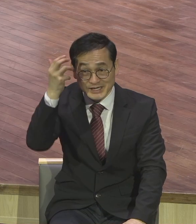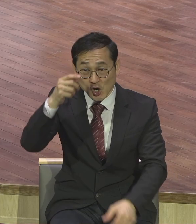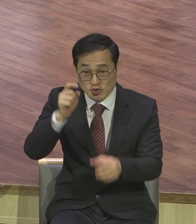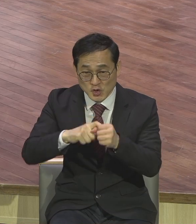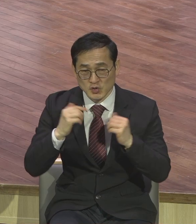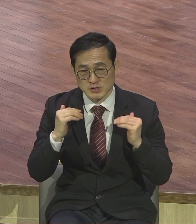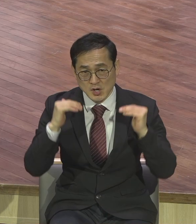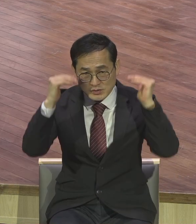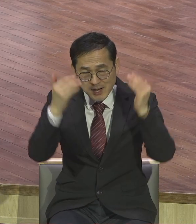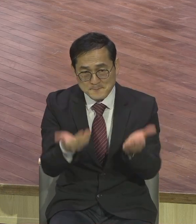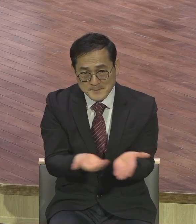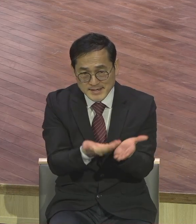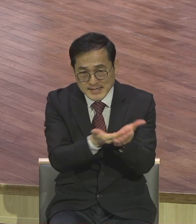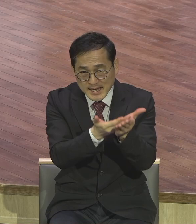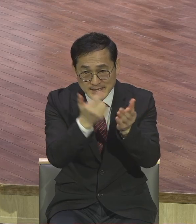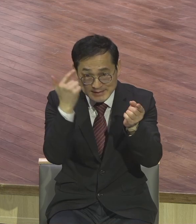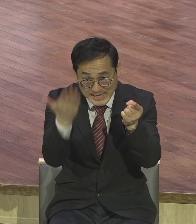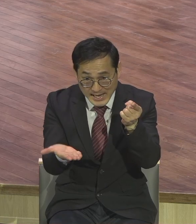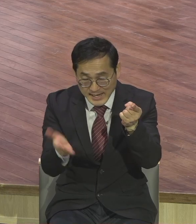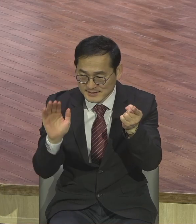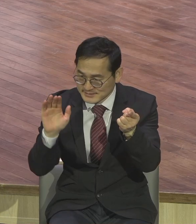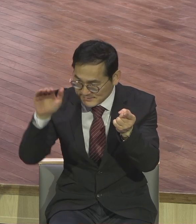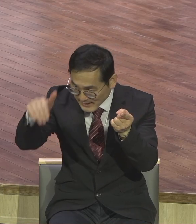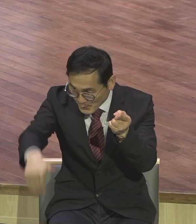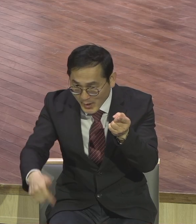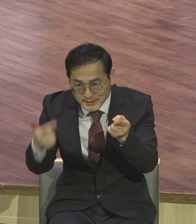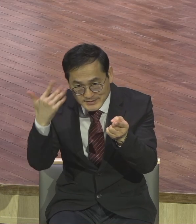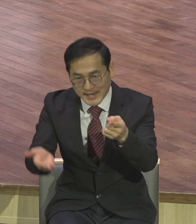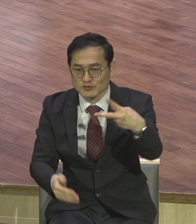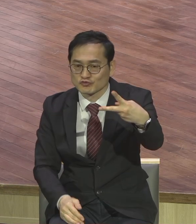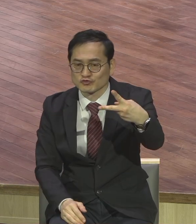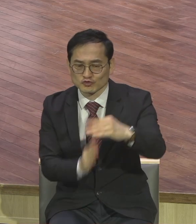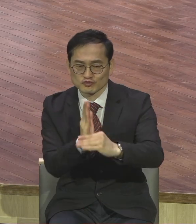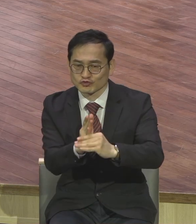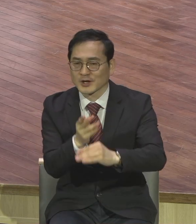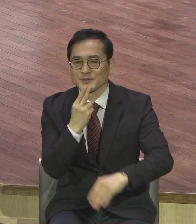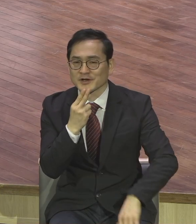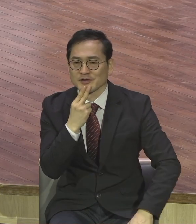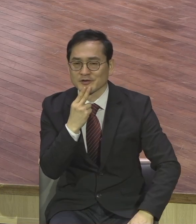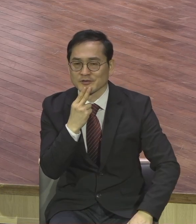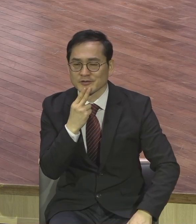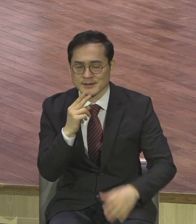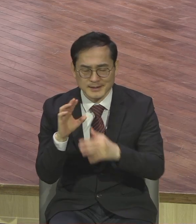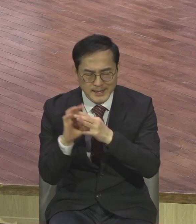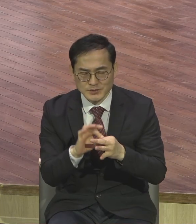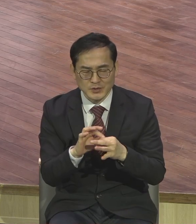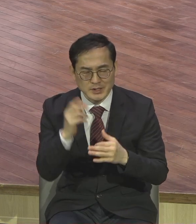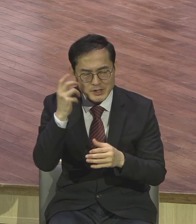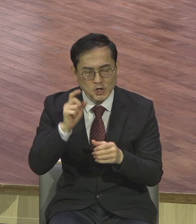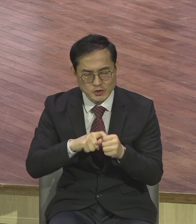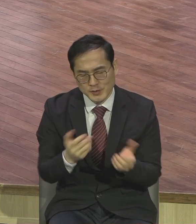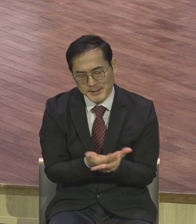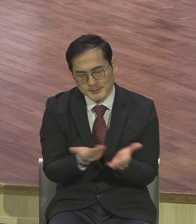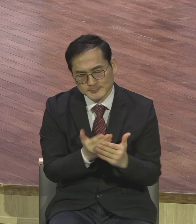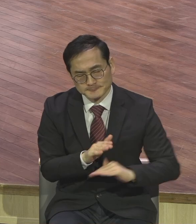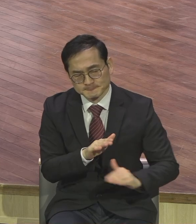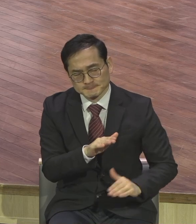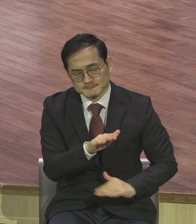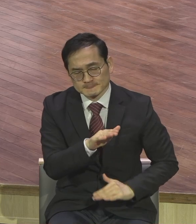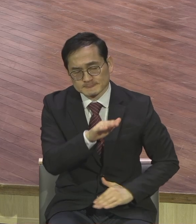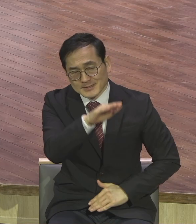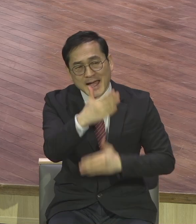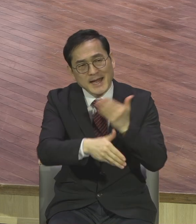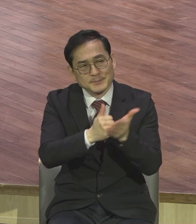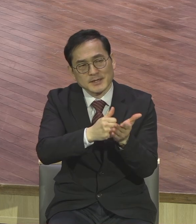하느냐 영적 대보하느냐 영적으로 계속 성장해서 하나님께 쓰임 받느냐 쓰임 못 받느냐 히브리